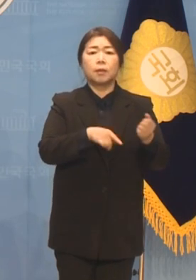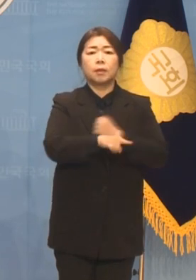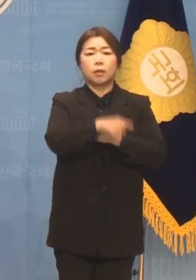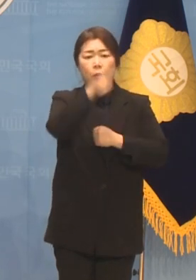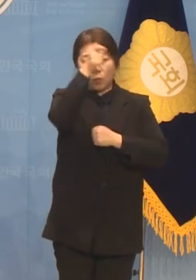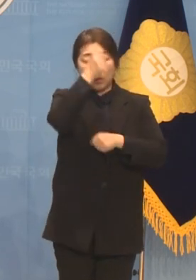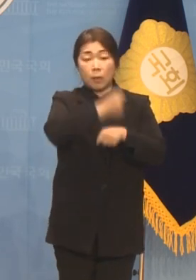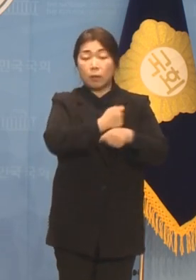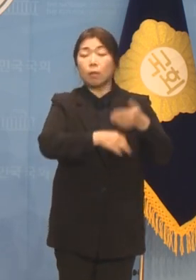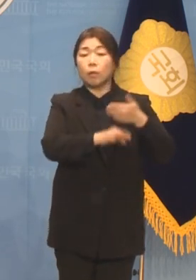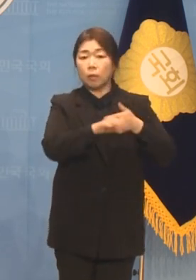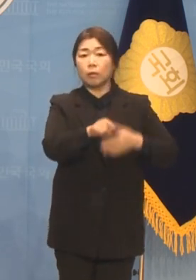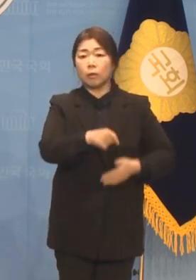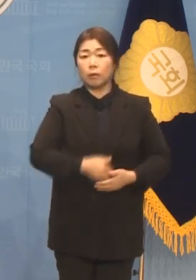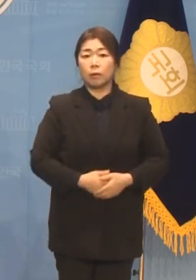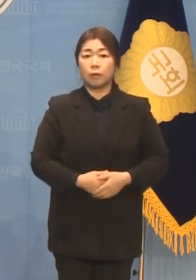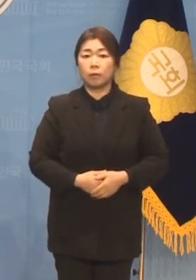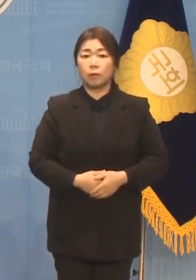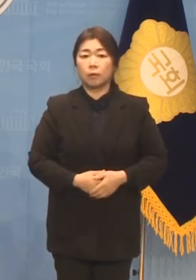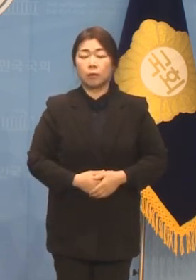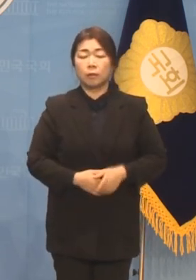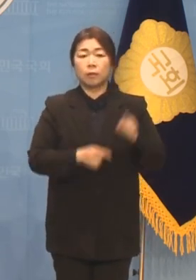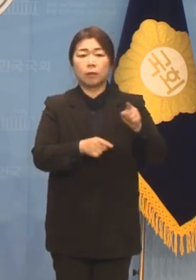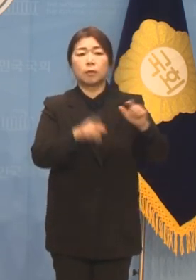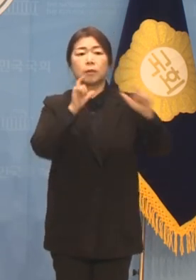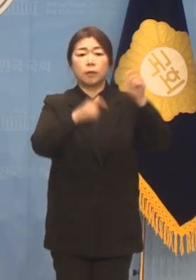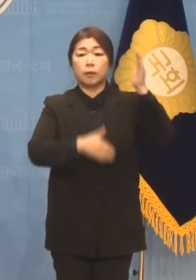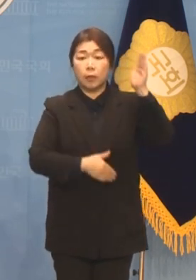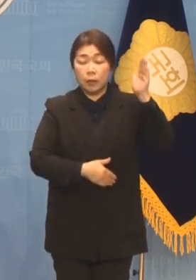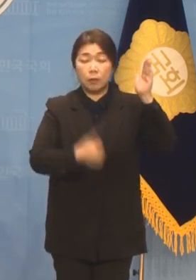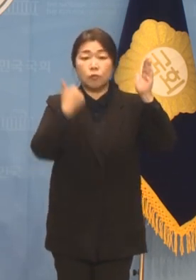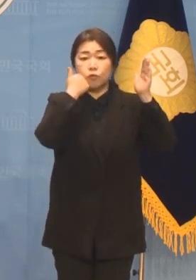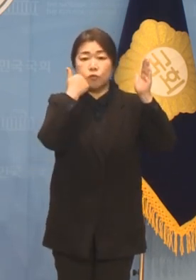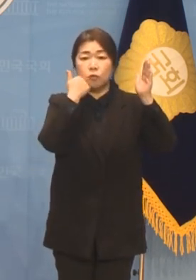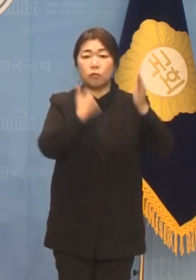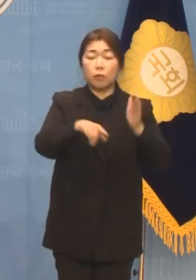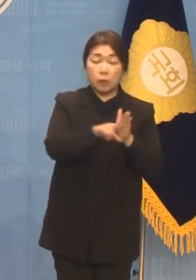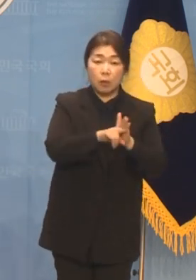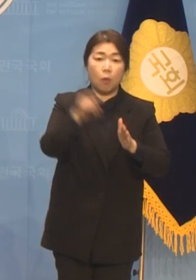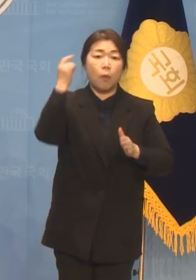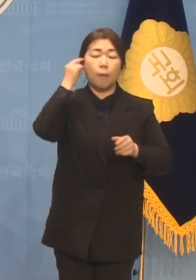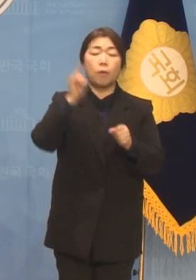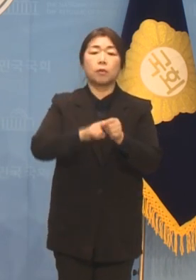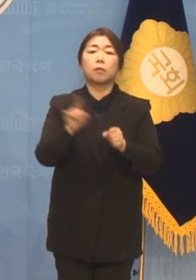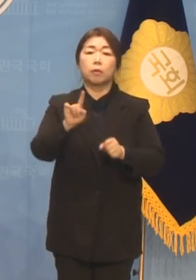향한 수기를 희화화시키는 사람들이 과연 누구입니까?